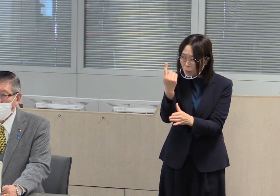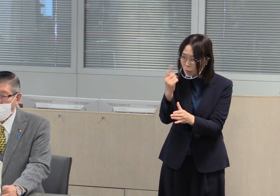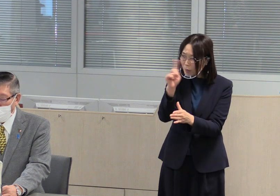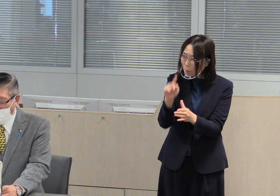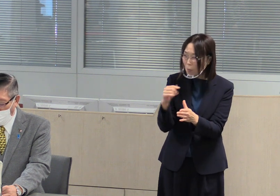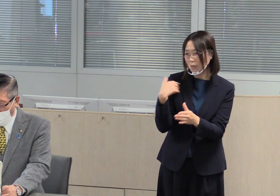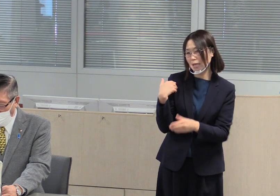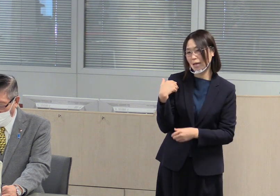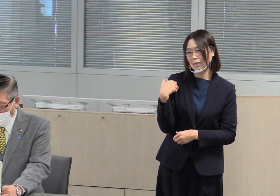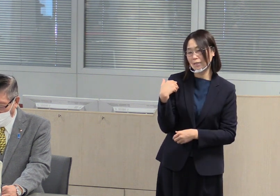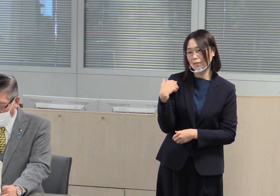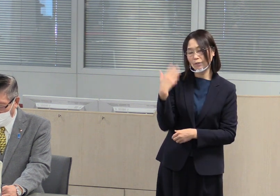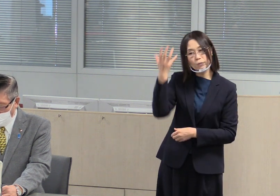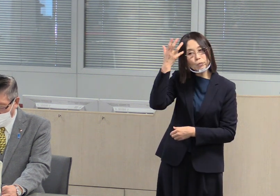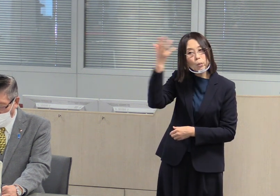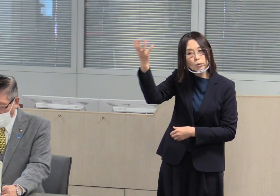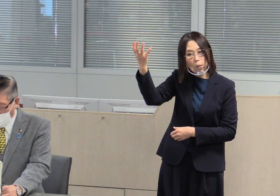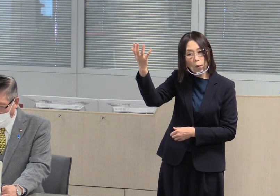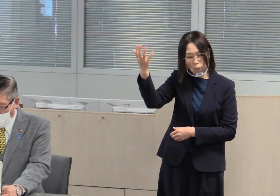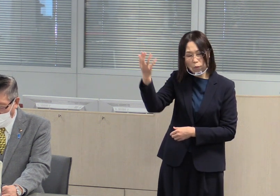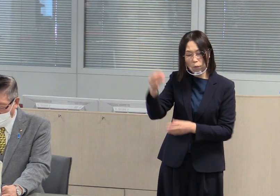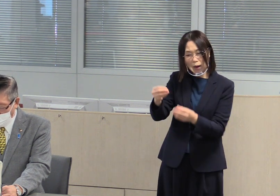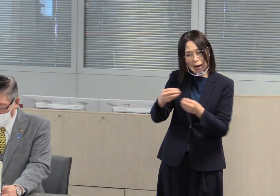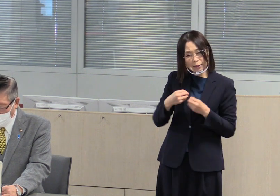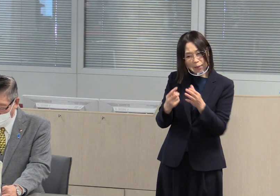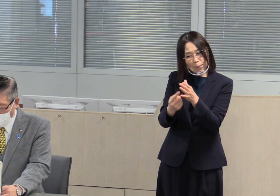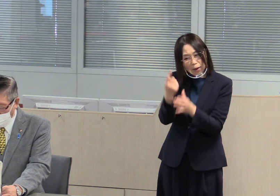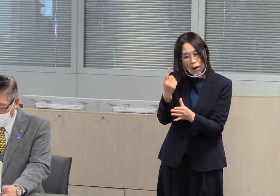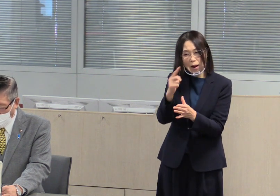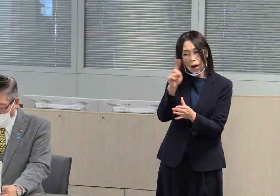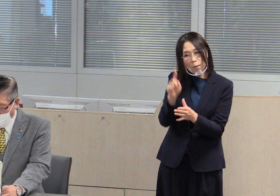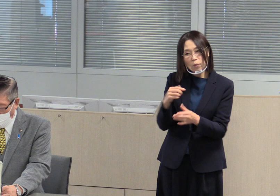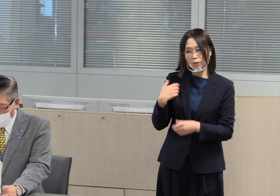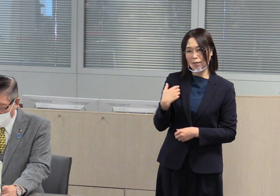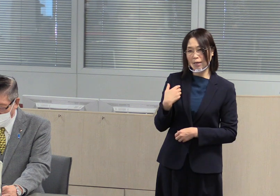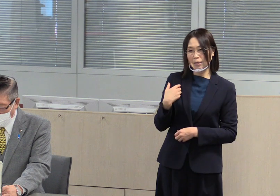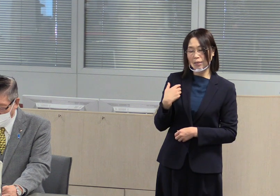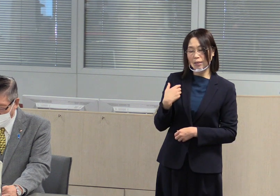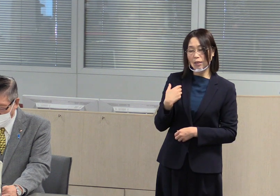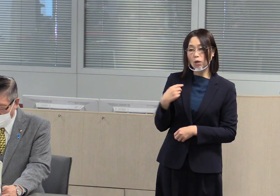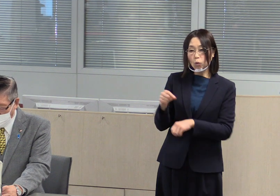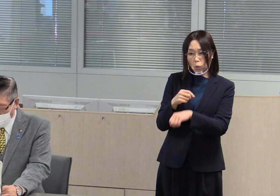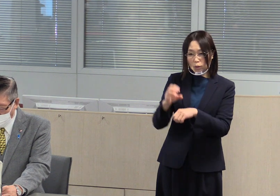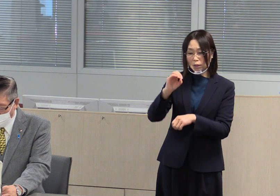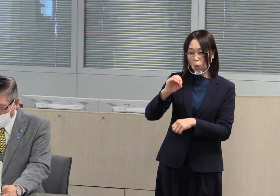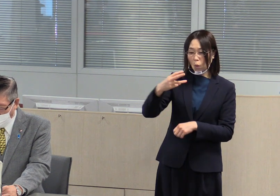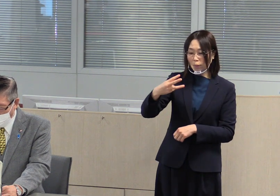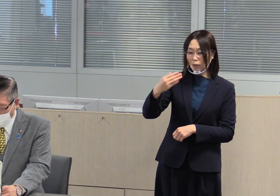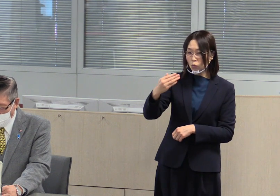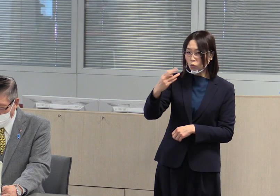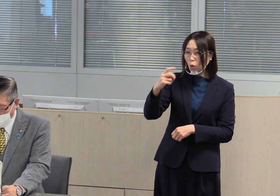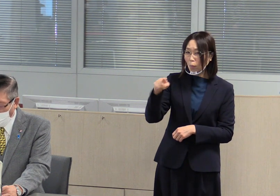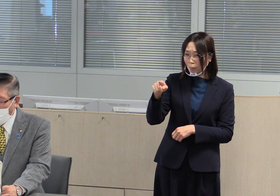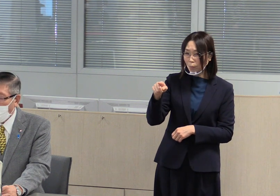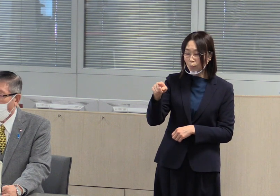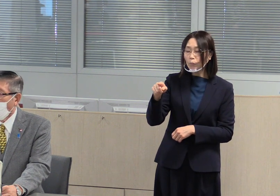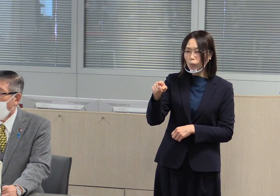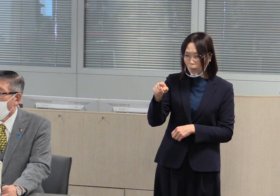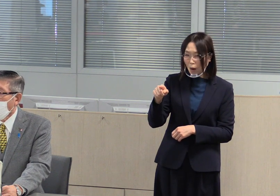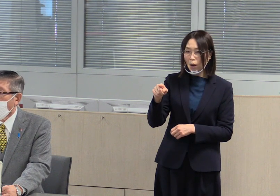ます。いずれ、特にオミクロン株は、さまざまな知見がまだございません